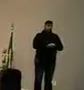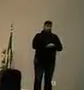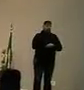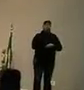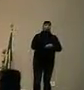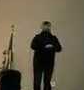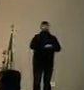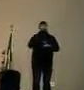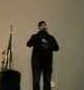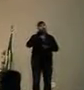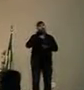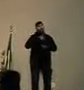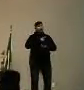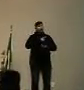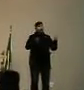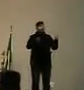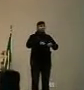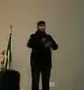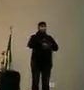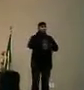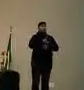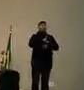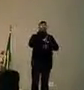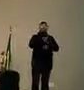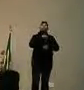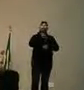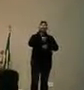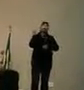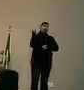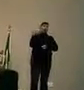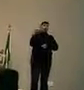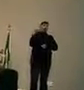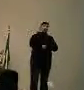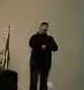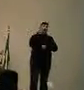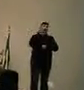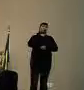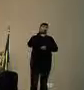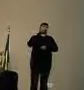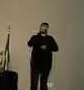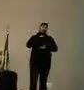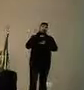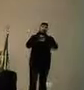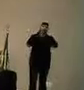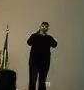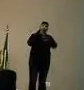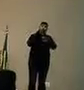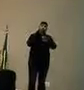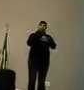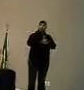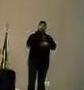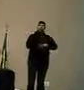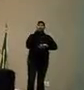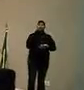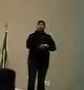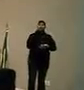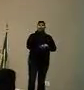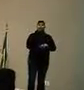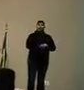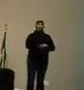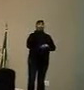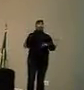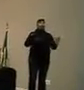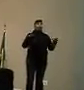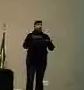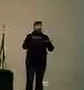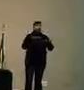Então, essa ferramenta está aí para nos ajudar, é importante registrar a presença das ouvidorias. Então,